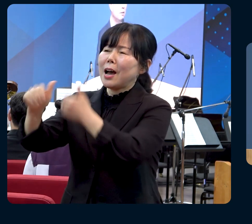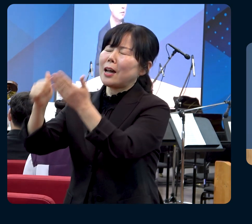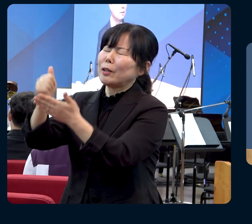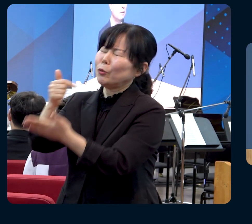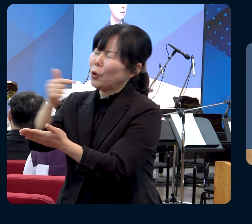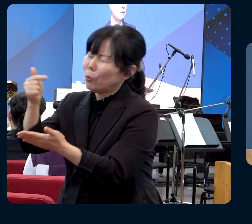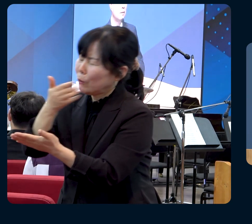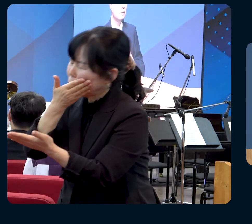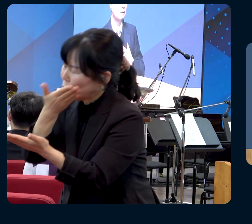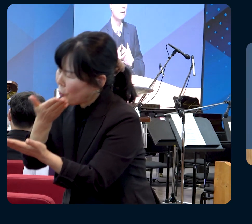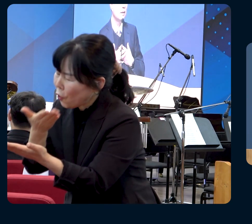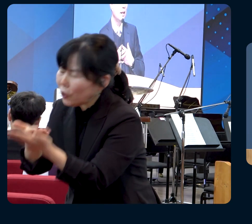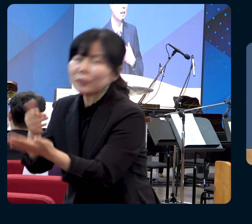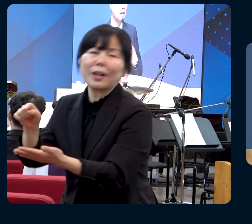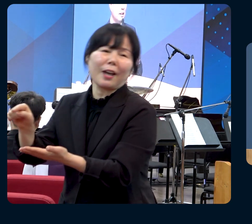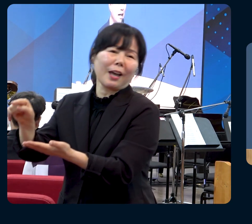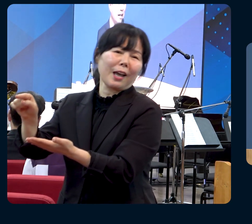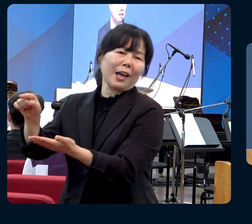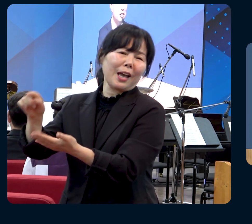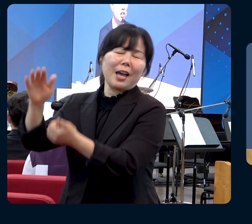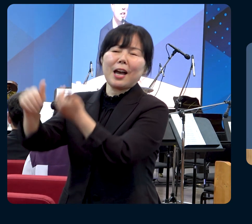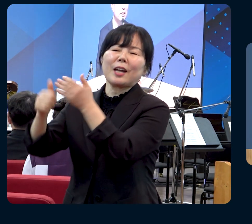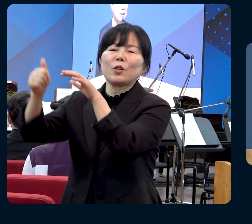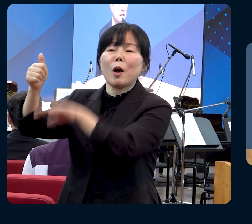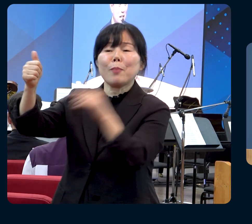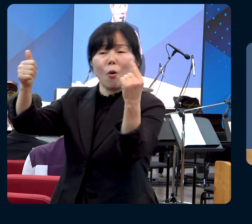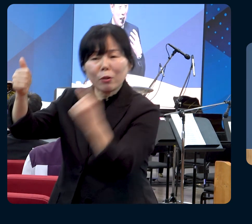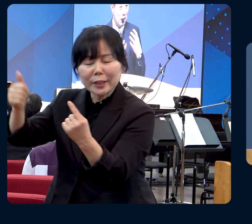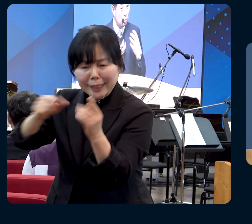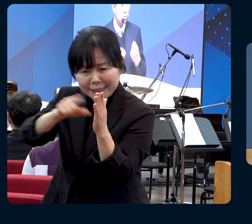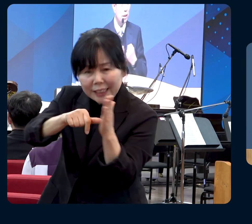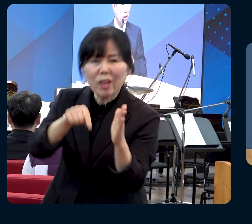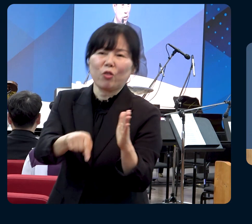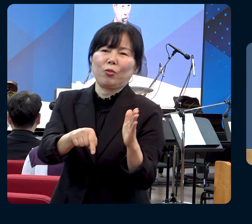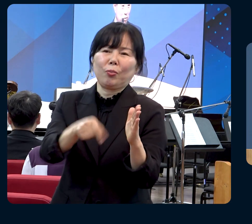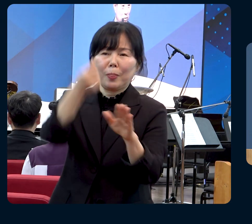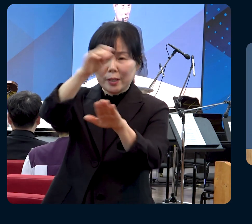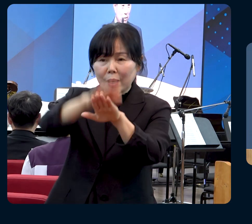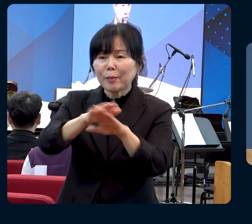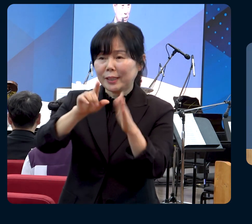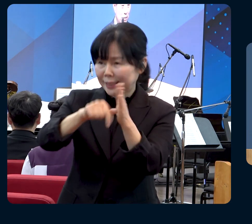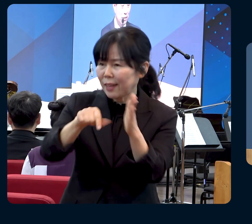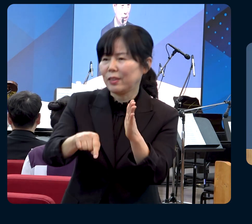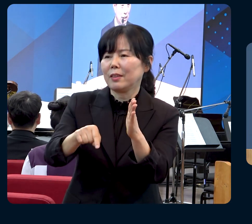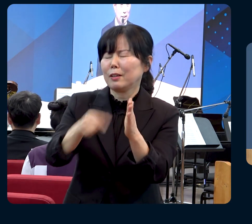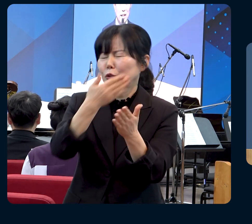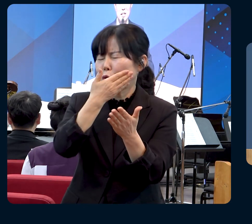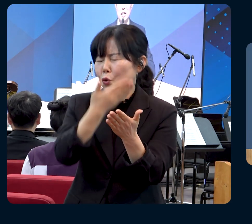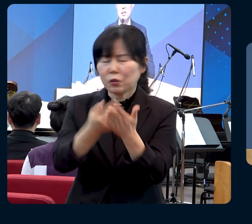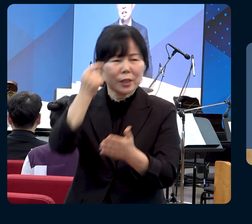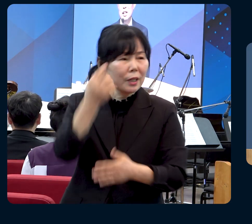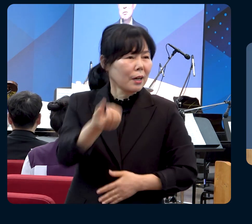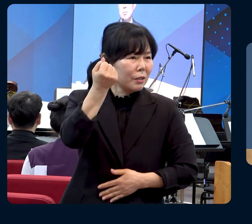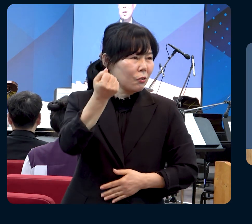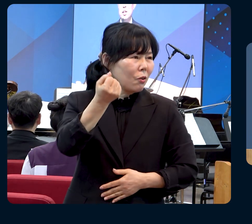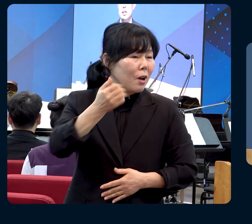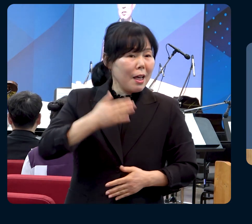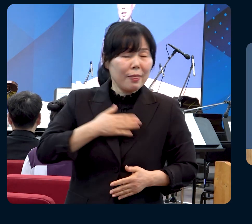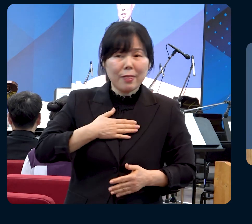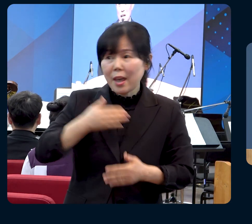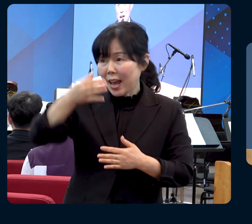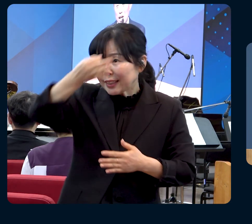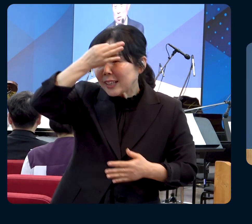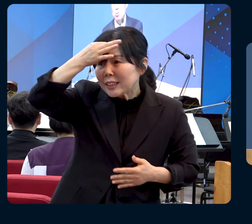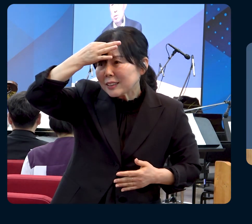소중해서 하나님께 나아가는 이 시간을 가장 소중하게 여기고 나의 재능을 하나님 앞에 드리는